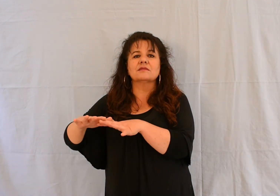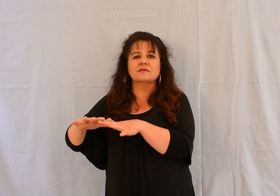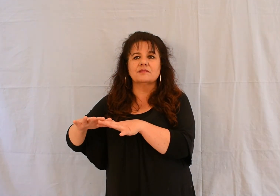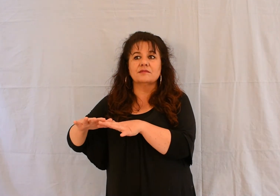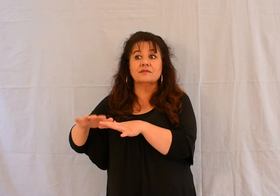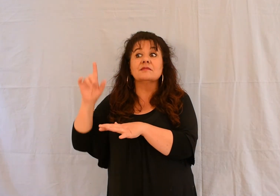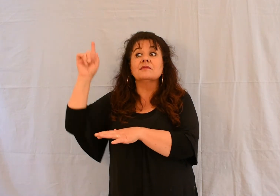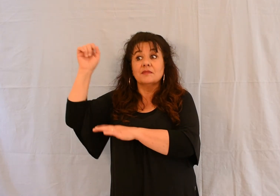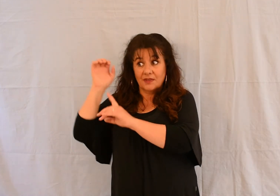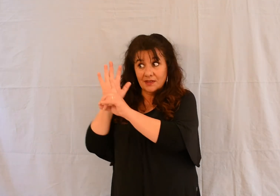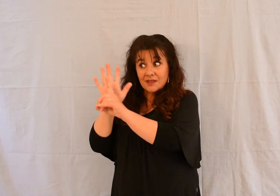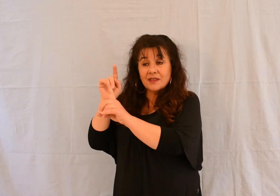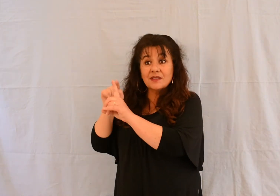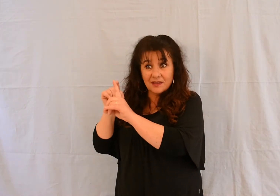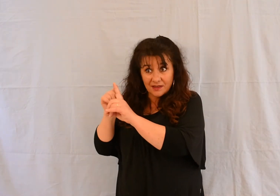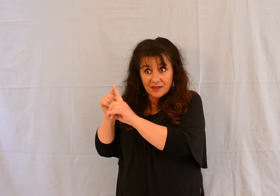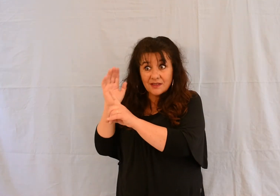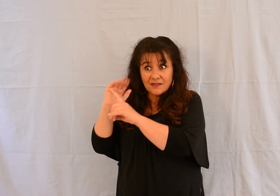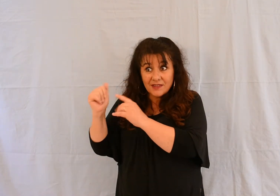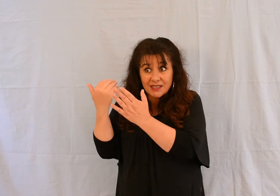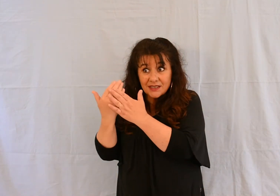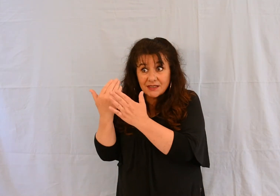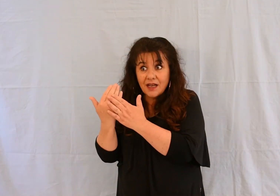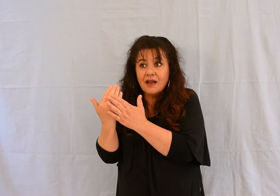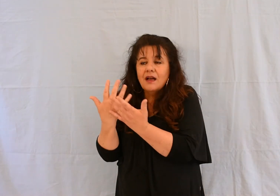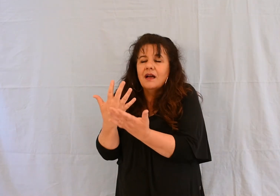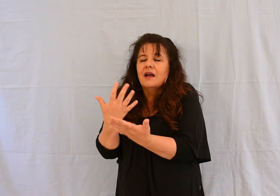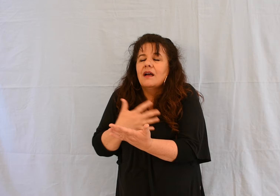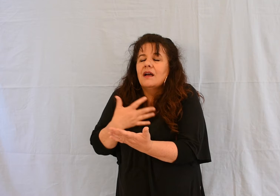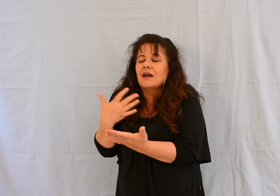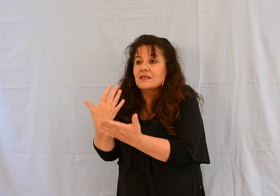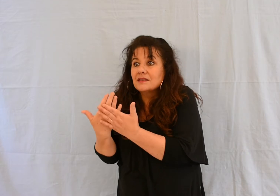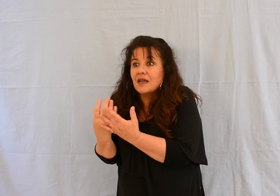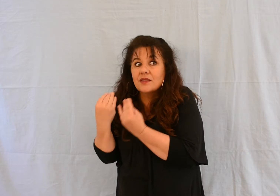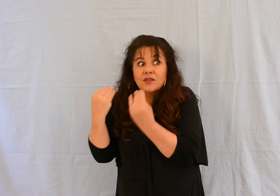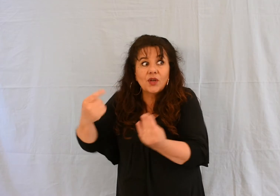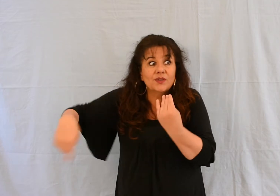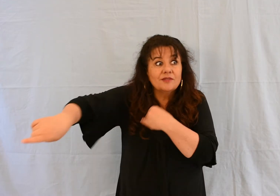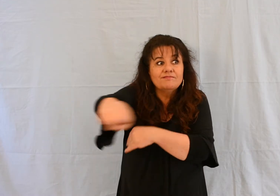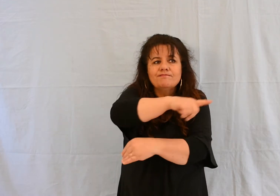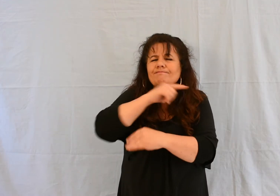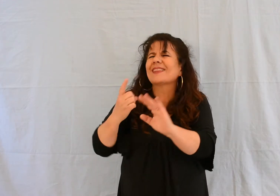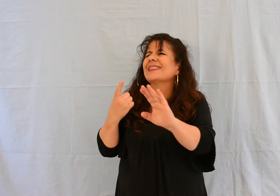De cette manière, il a obtenu une libération définitive.